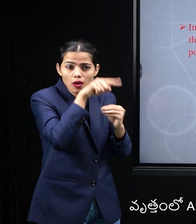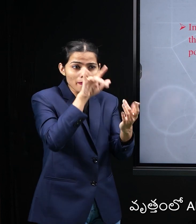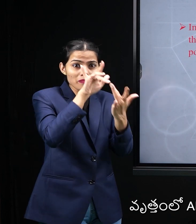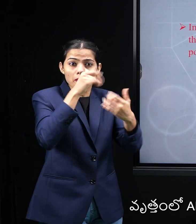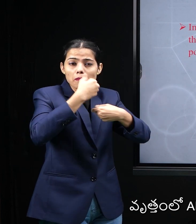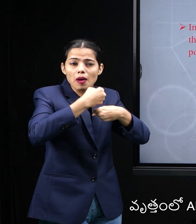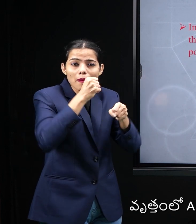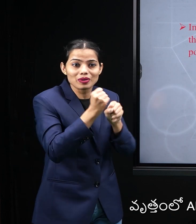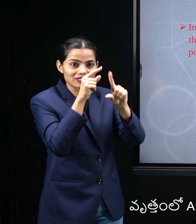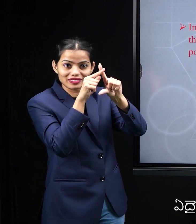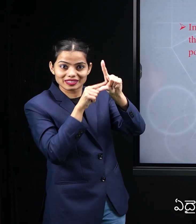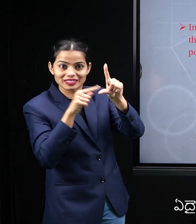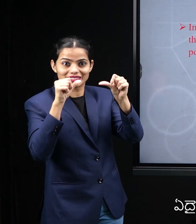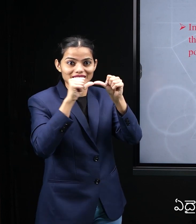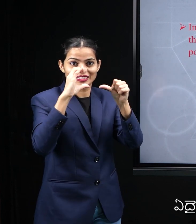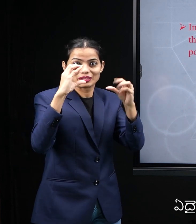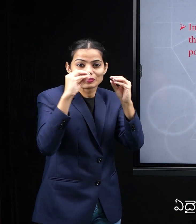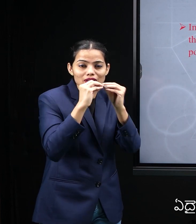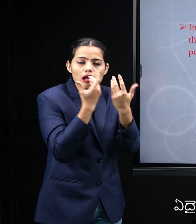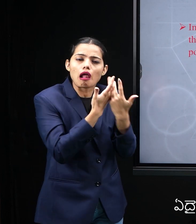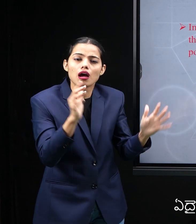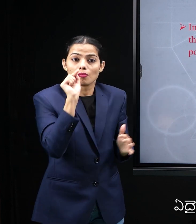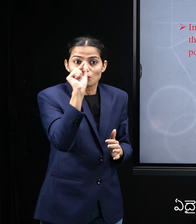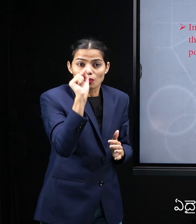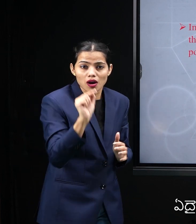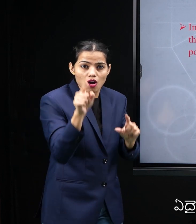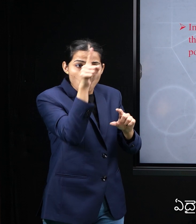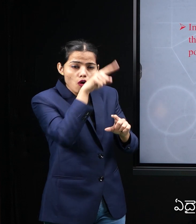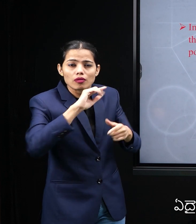మరియు వృత్తంలోని ఏదైనా బిందువు వద్ద యాంగిల్ ACBని